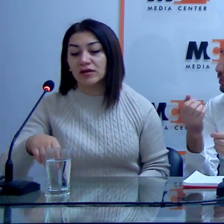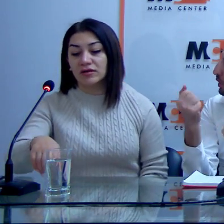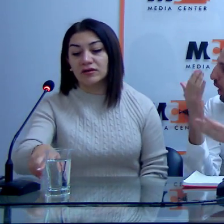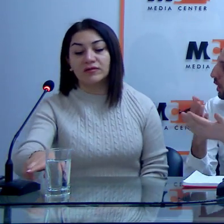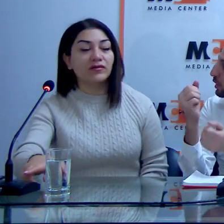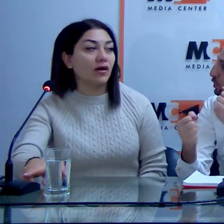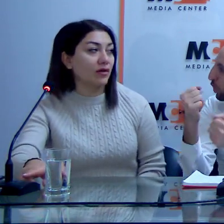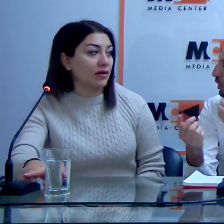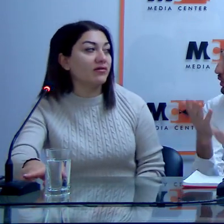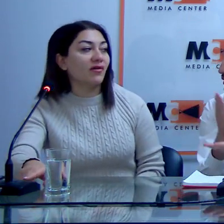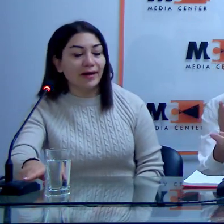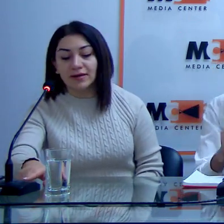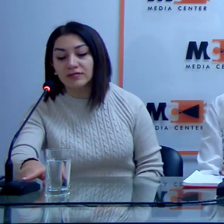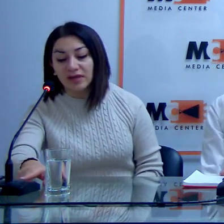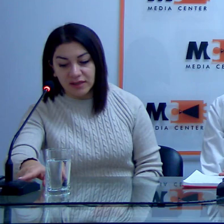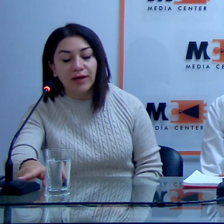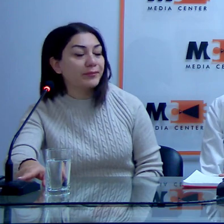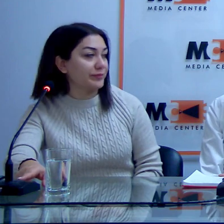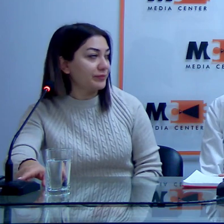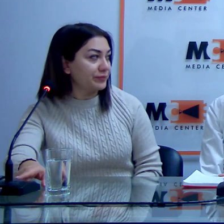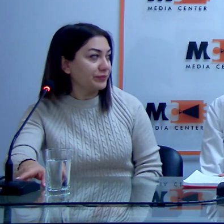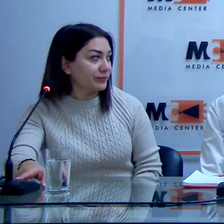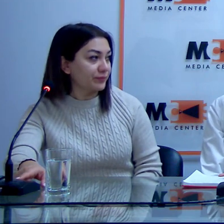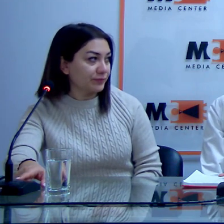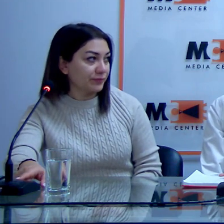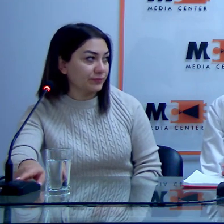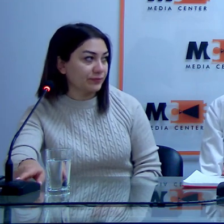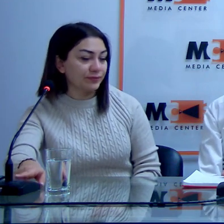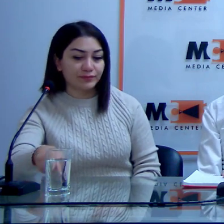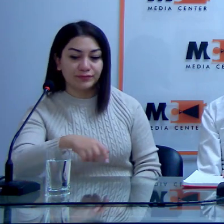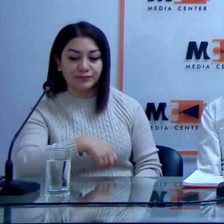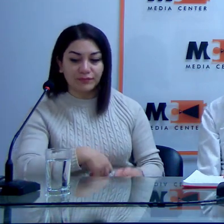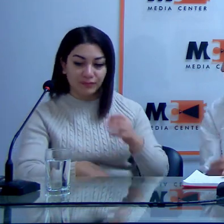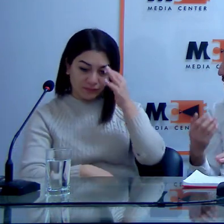եւ կարողանալ վարել մեքենա։